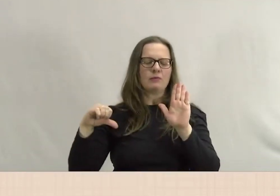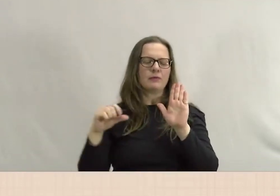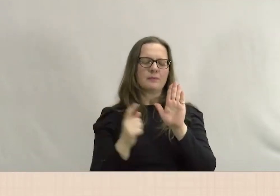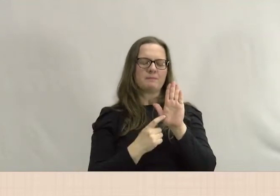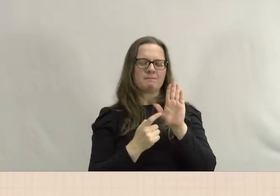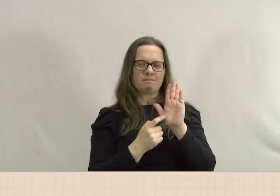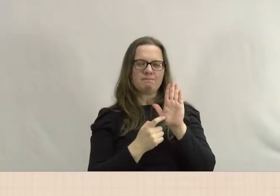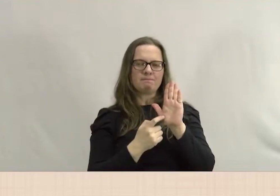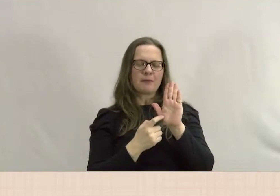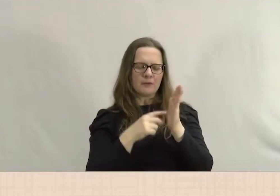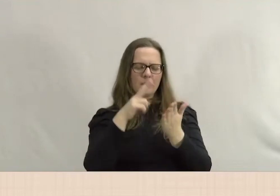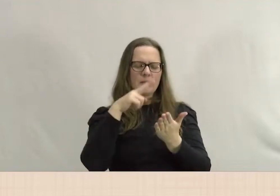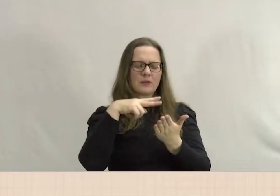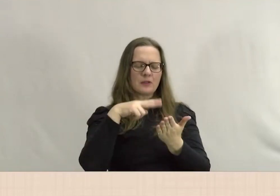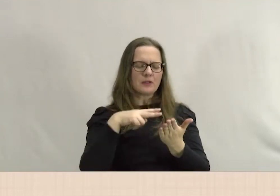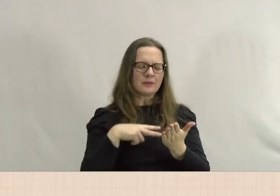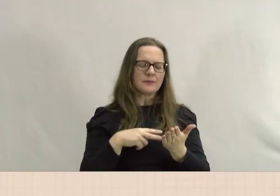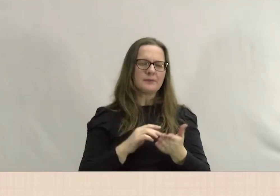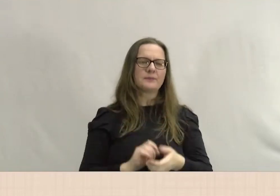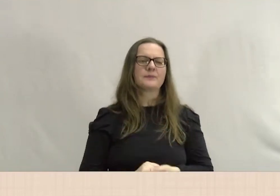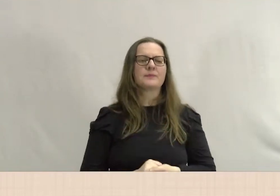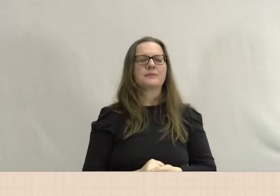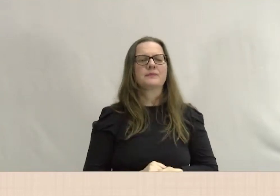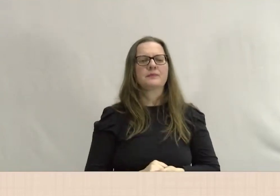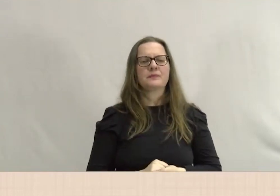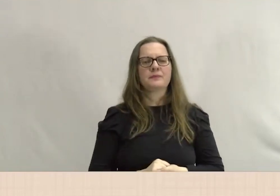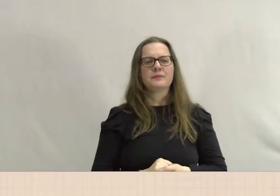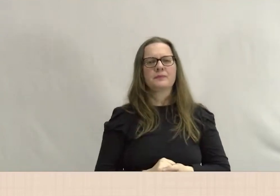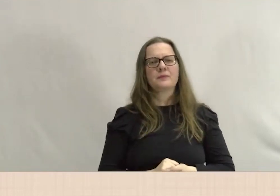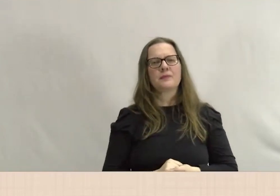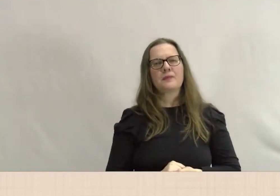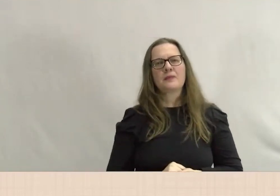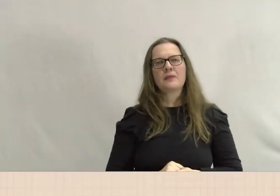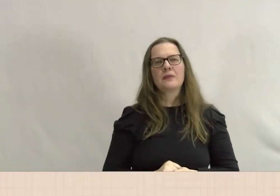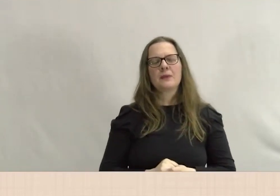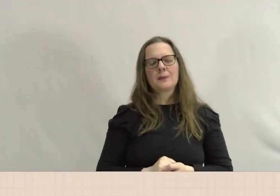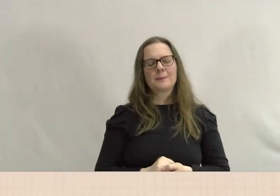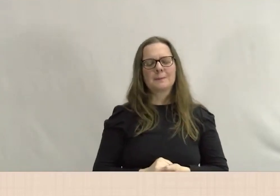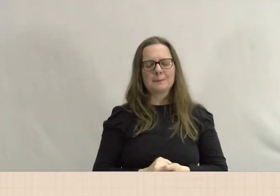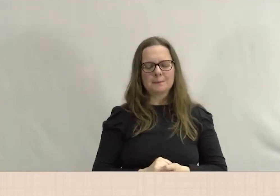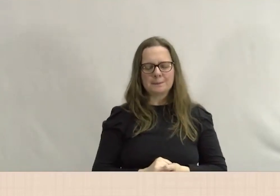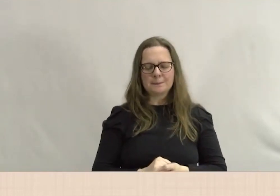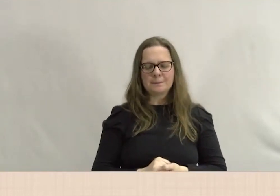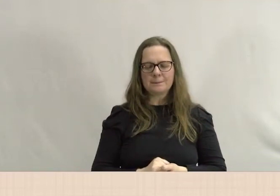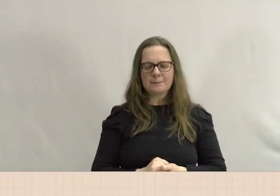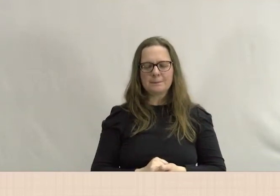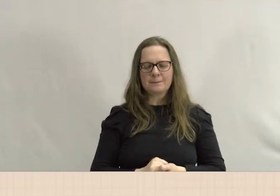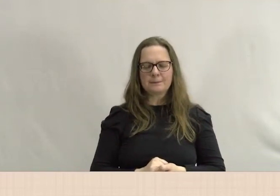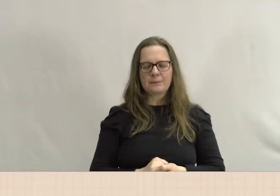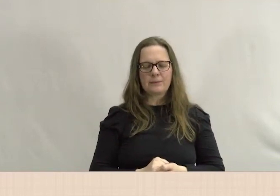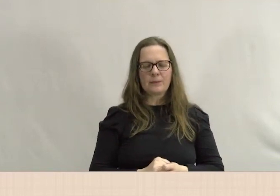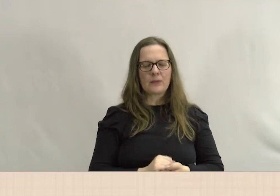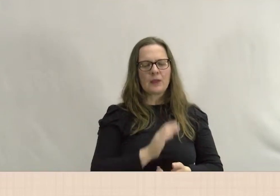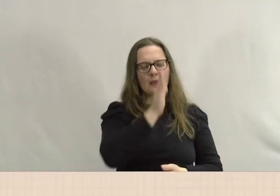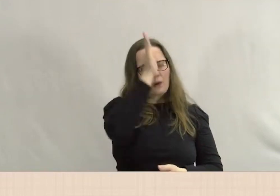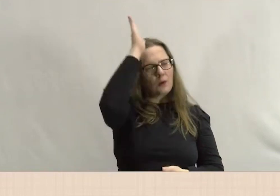Vamos ler, vamos ler. Estou querendo economizar tempo, mas vamos lá. Romanos 5, 12.